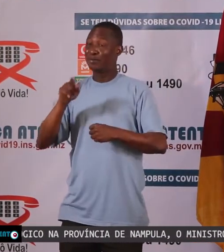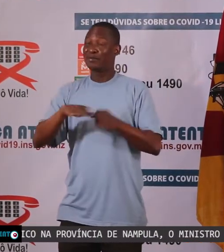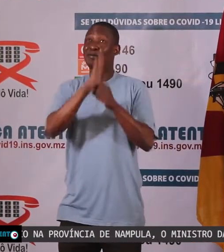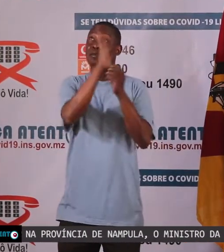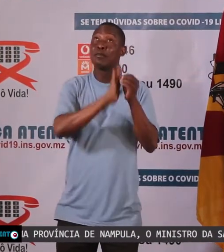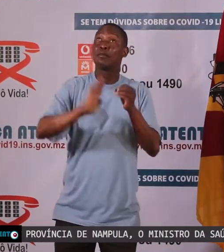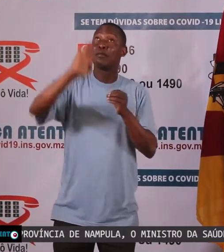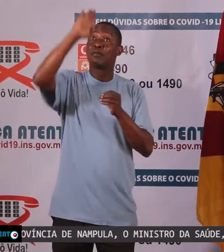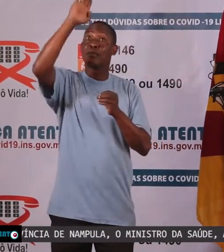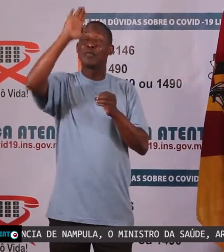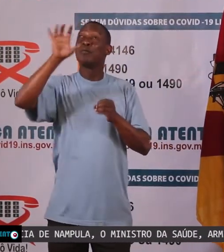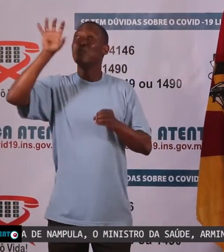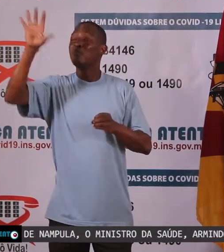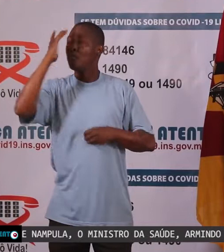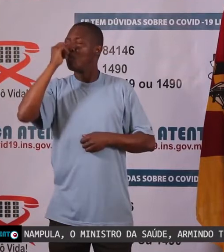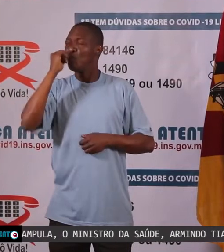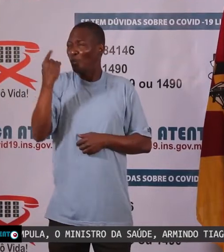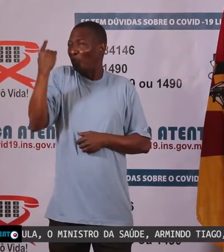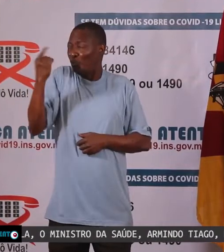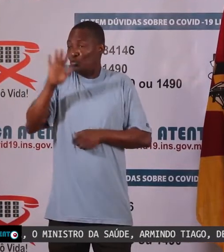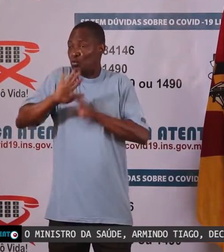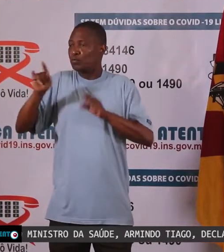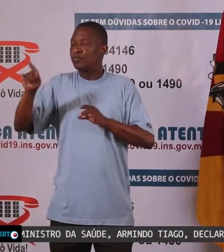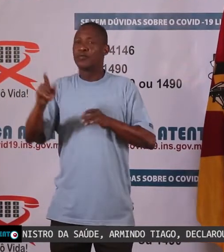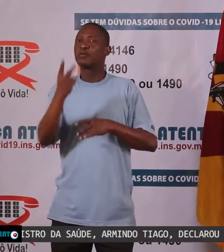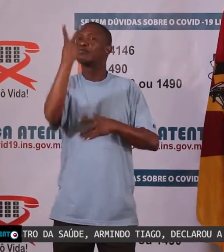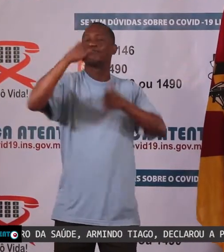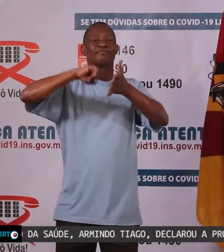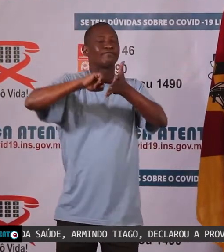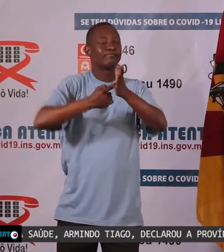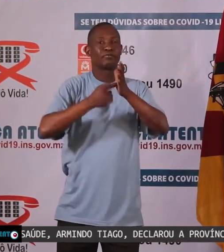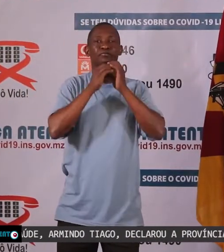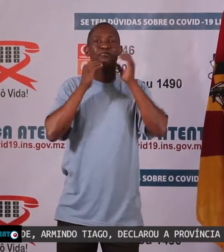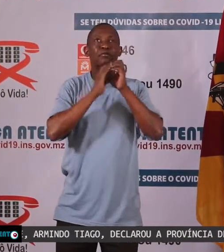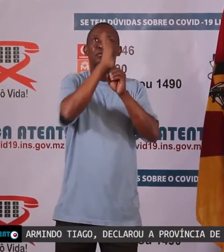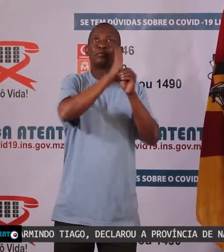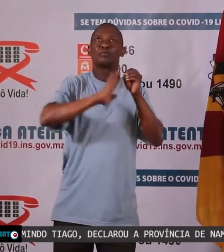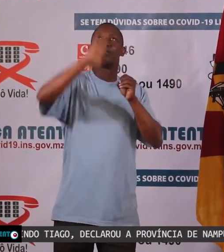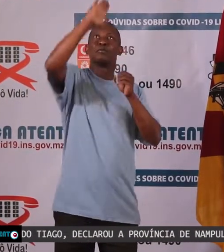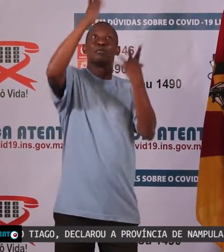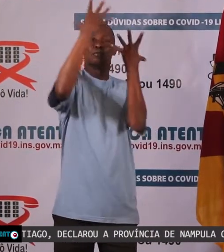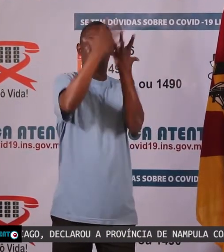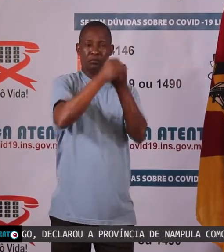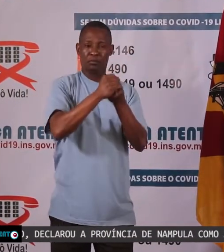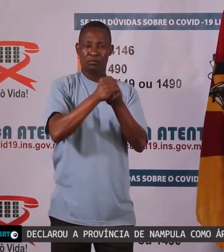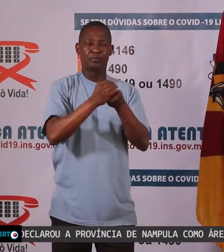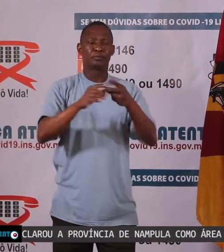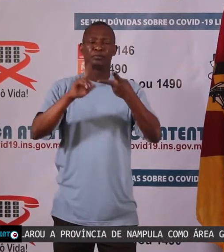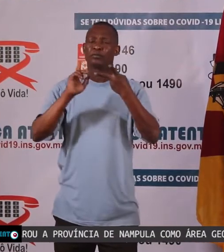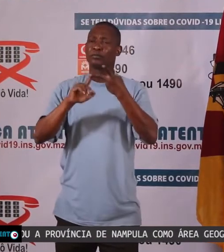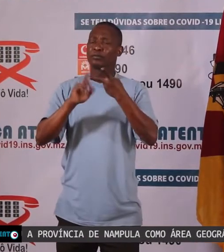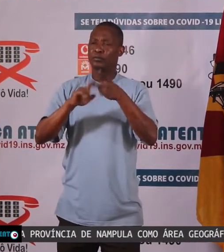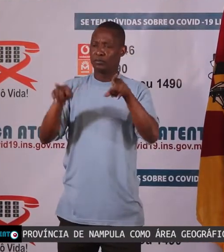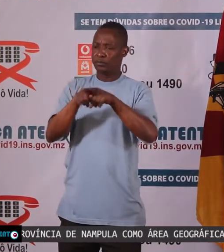Também o perfil clínico dos casos de Covid-19, caracterizado por uma proporção de casos sintomáticos de